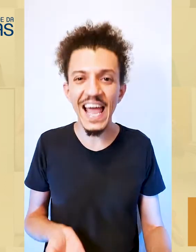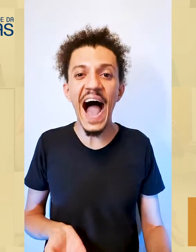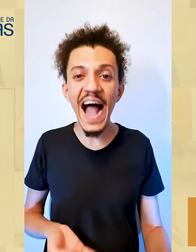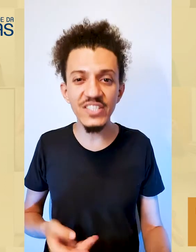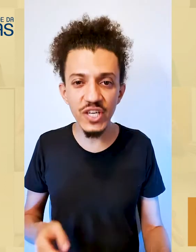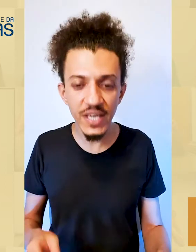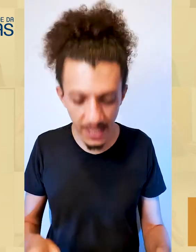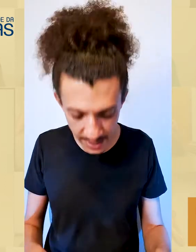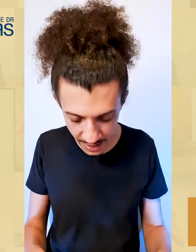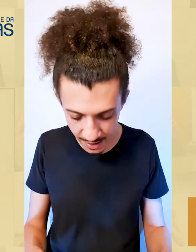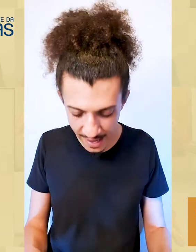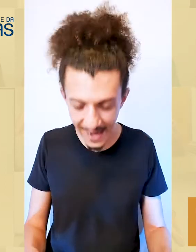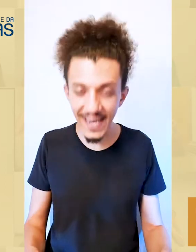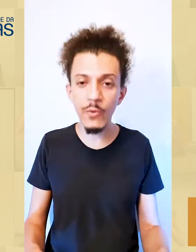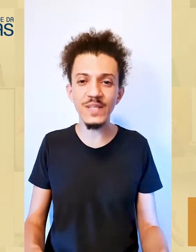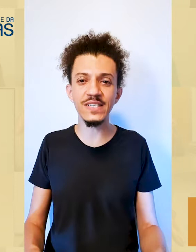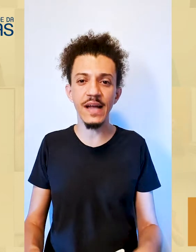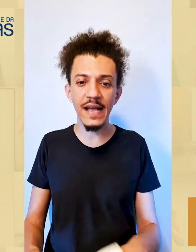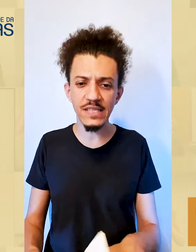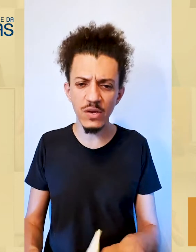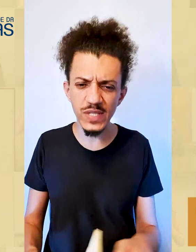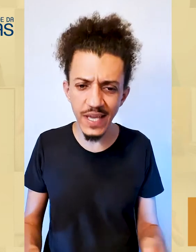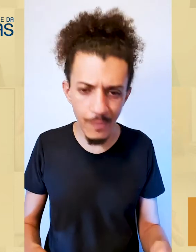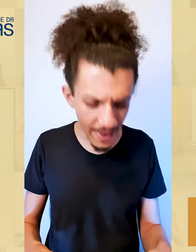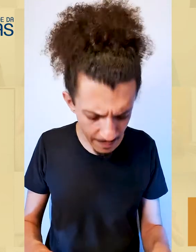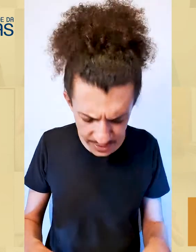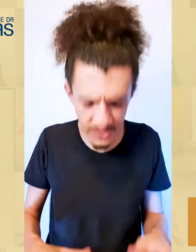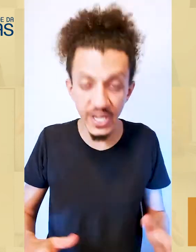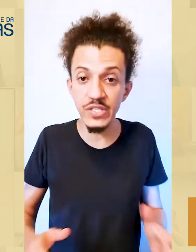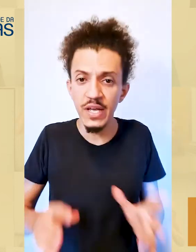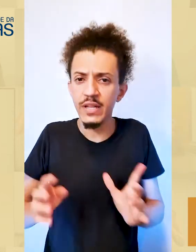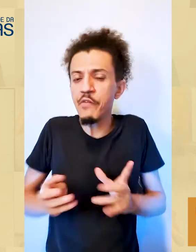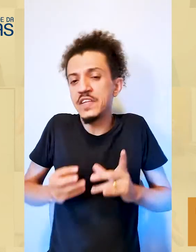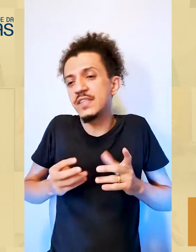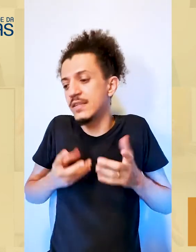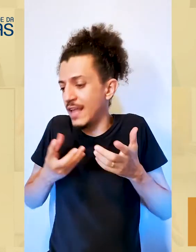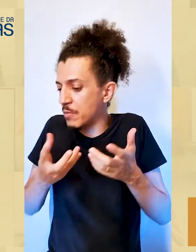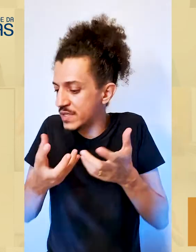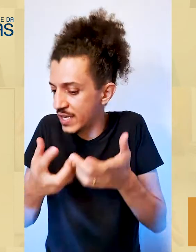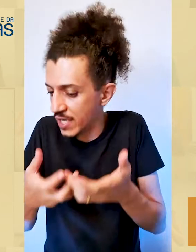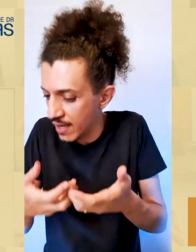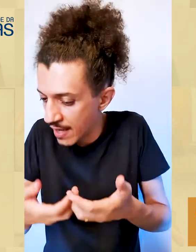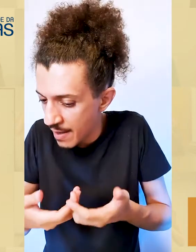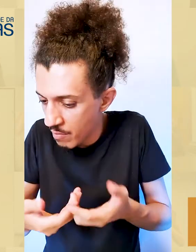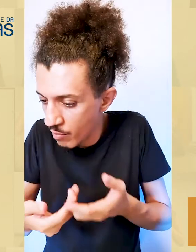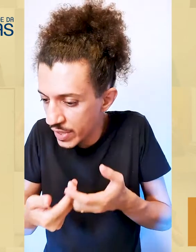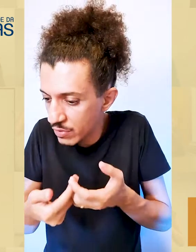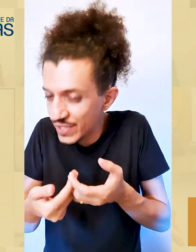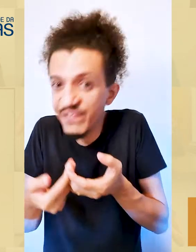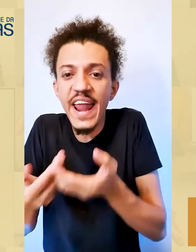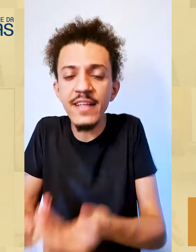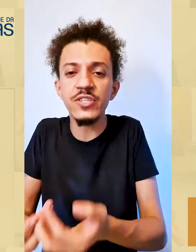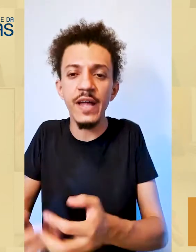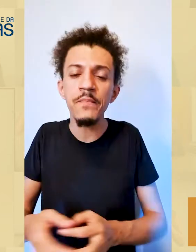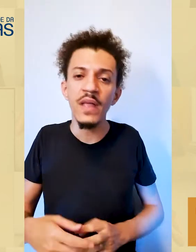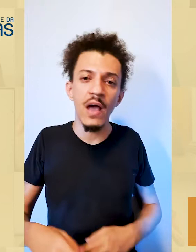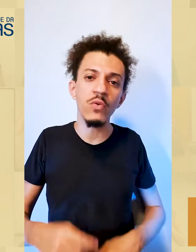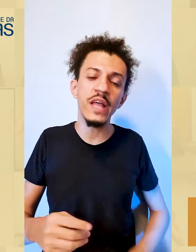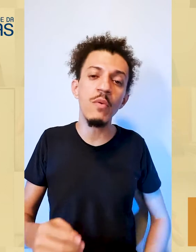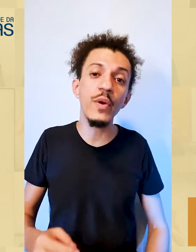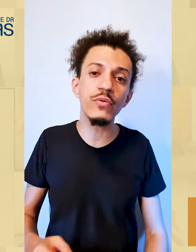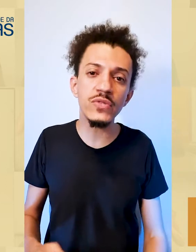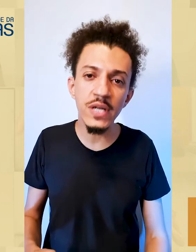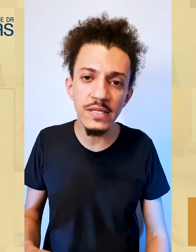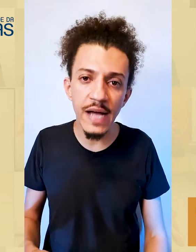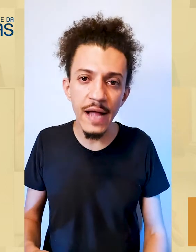de adquirir a língua de sinais, eu sei que para muita gente talvez esse termo seja muito diferente, né? É um